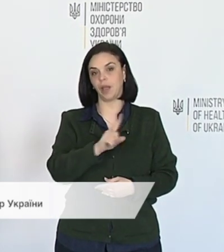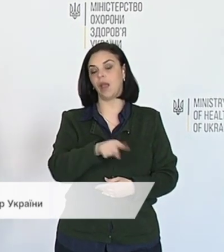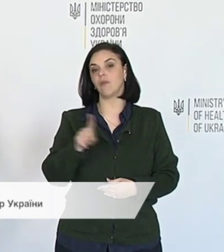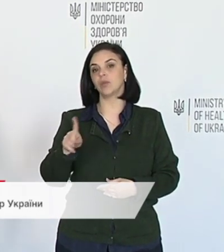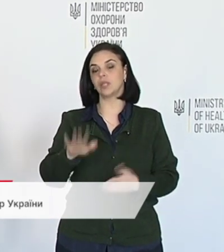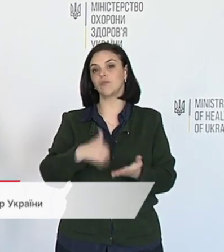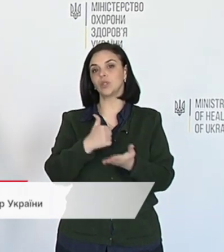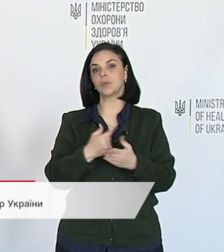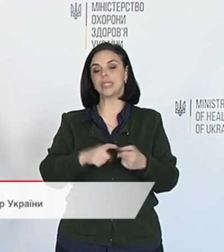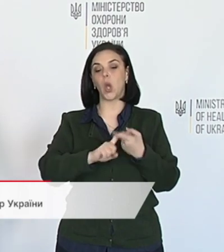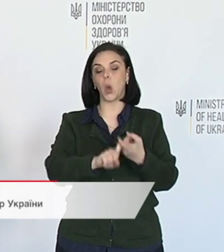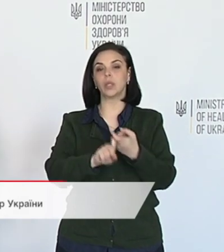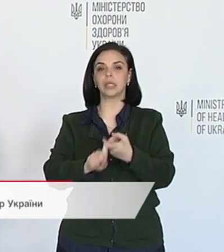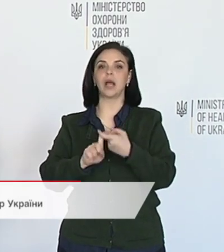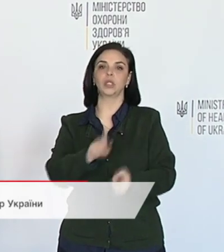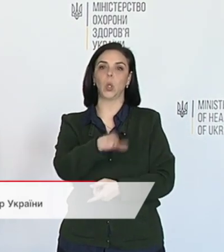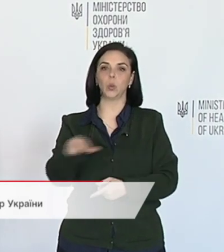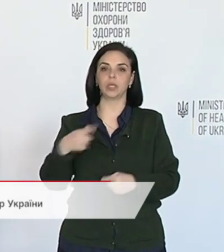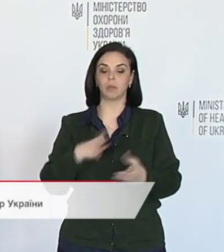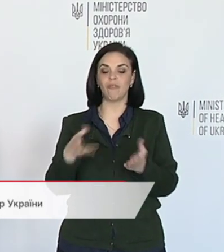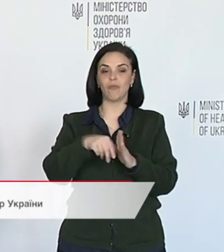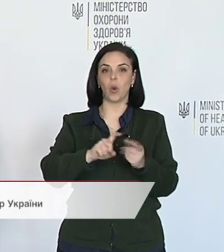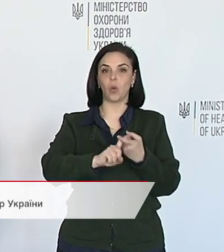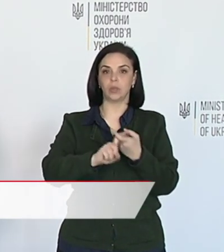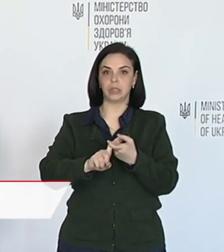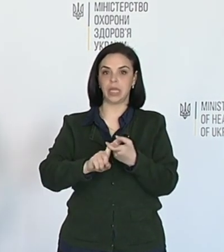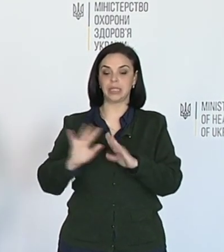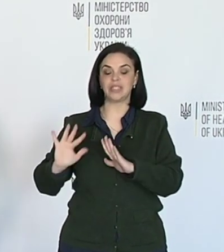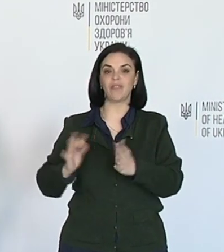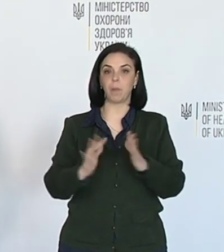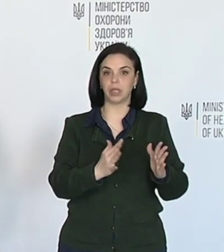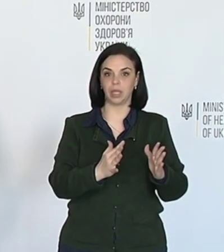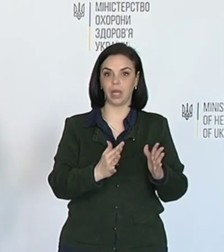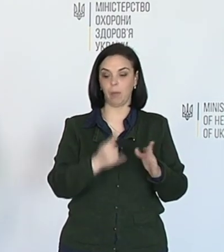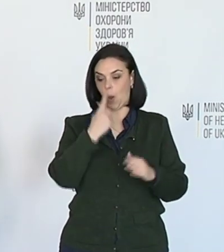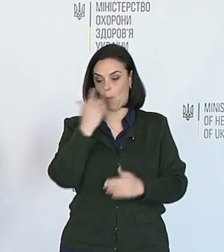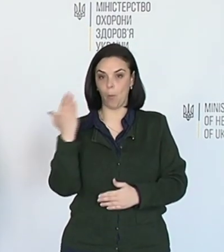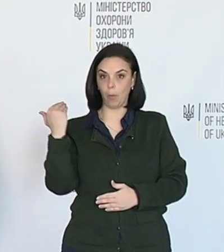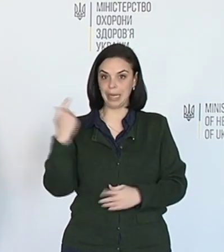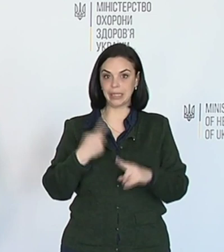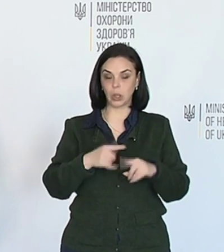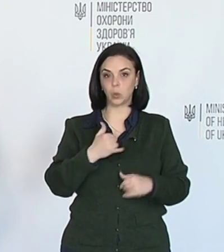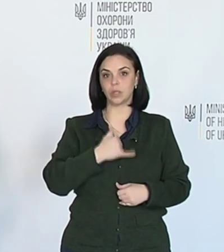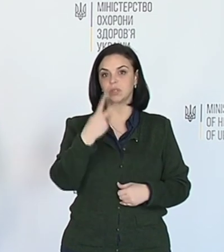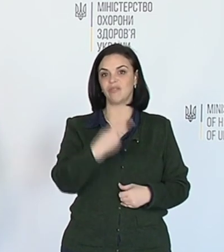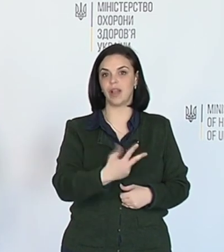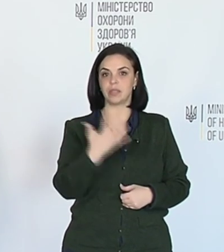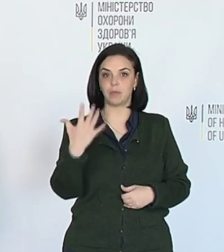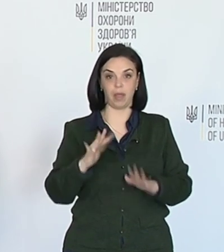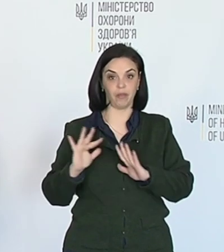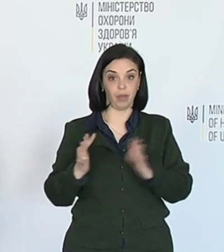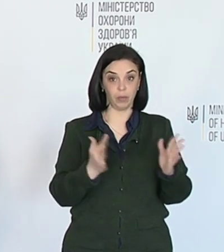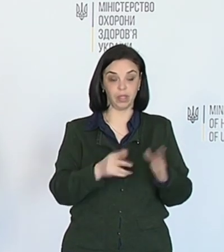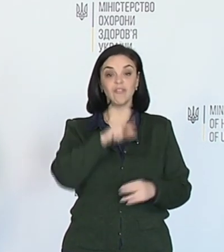в основному – це контактні люди, які були в контакті з випадками попередніх, яких в нас було 25 випадків